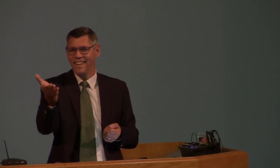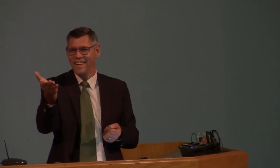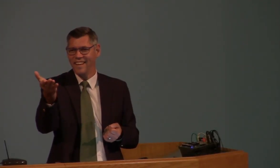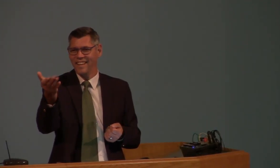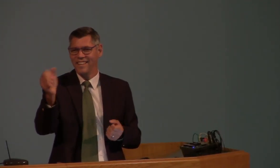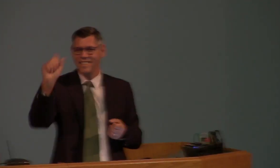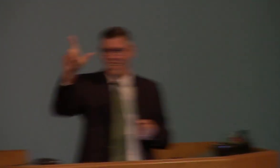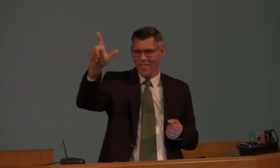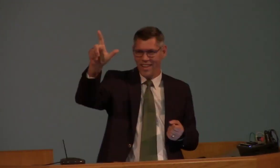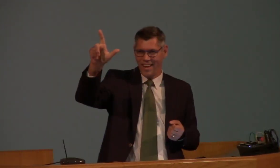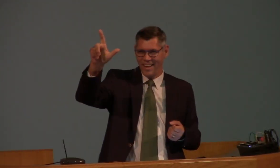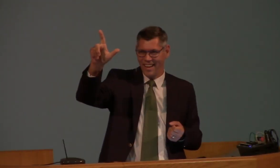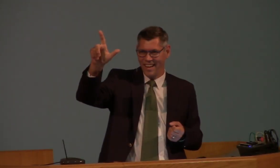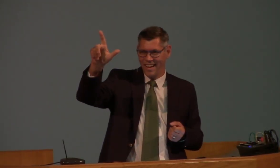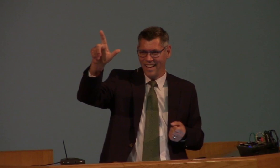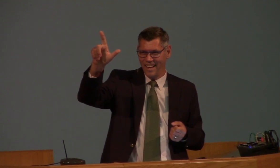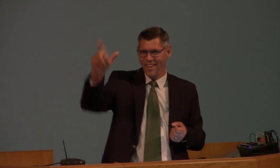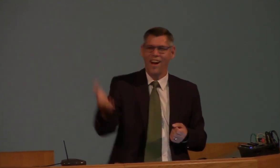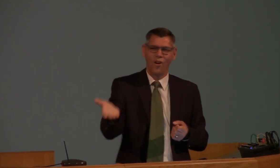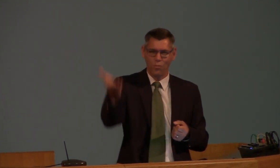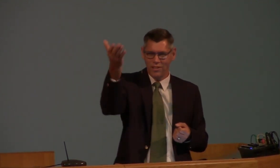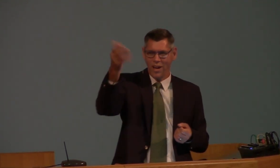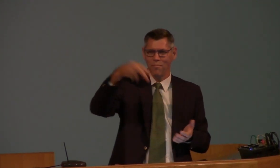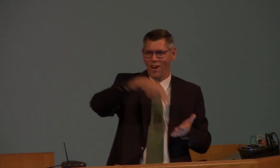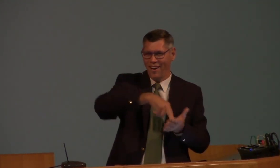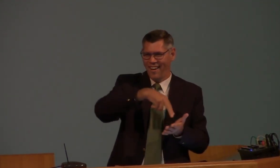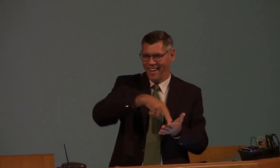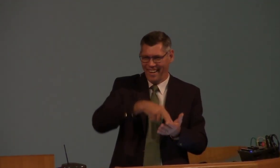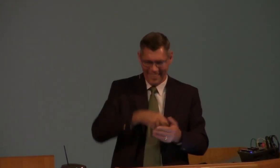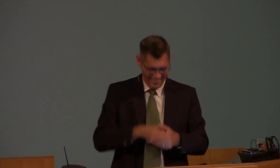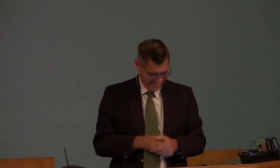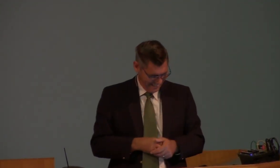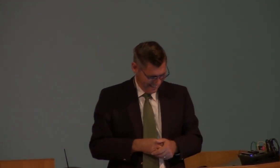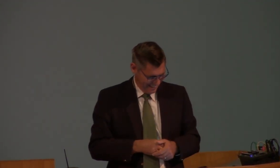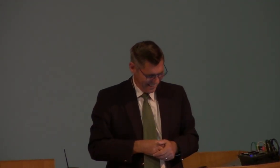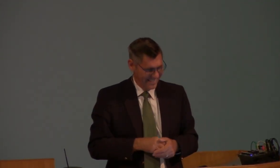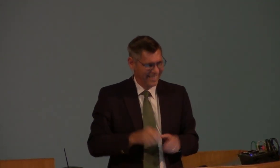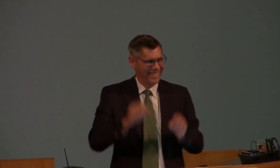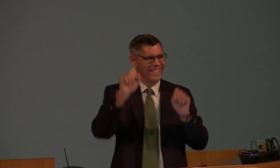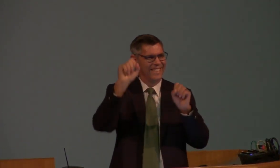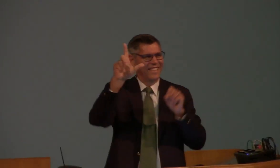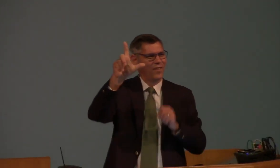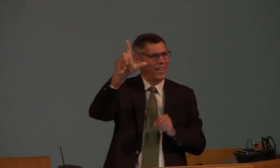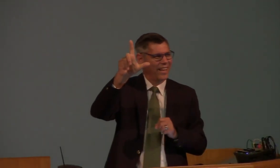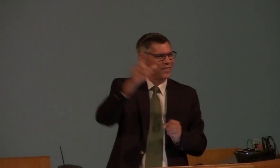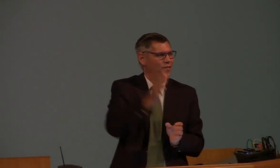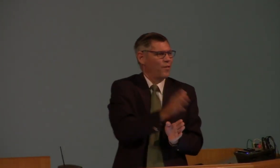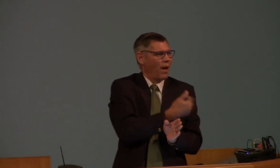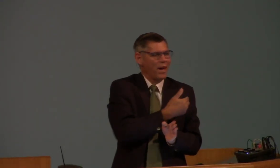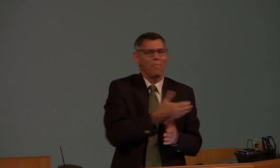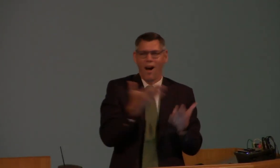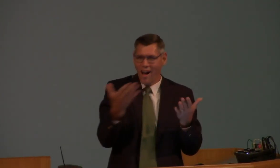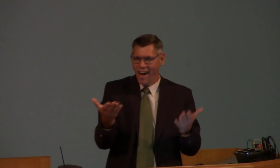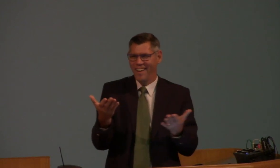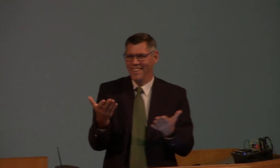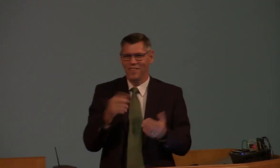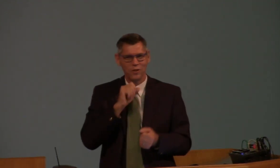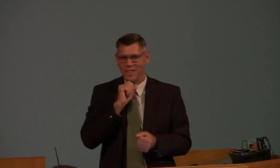Die 7de, kom staan maar. Die 7de is verby, maar, hoe is dit die